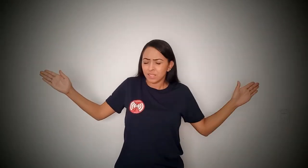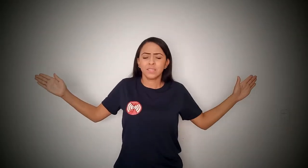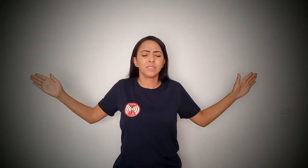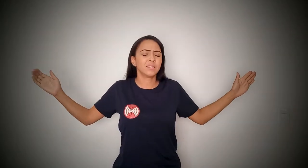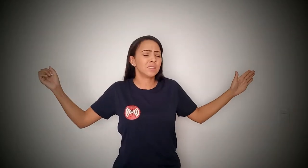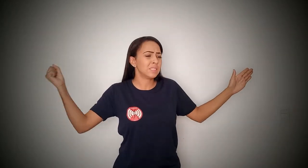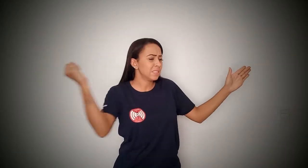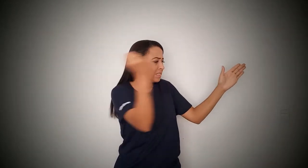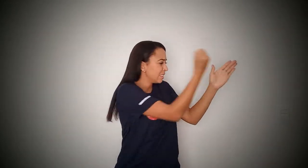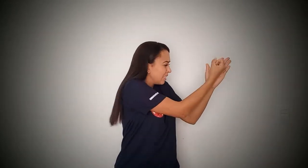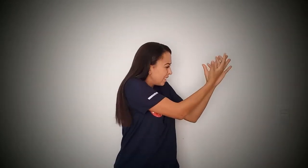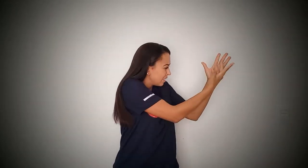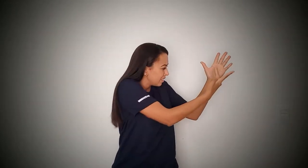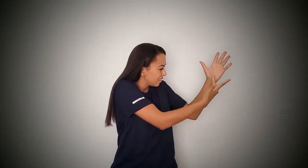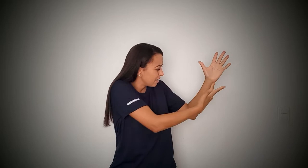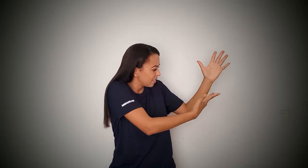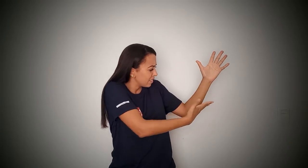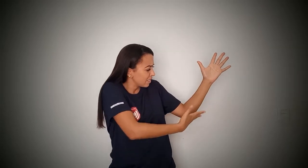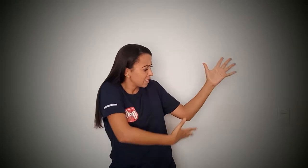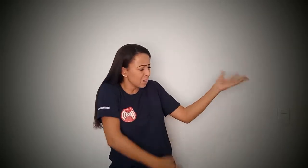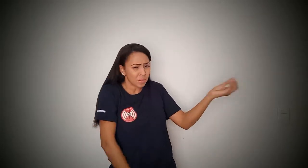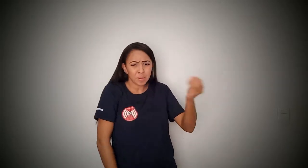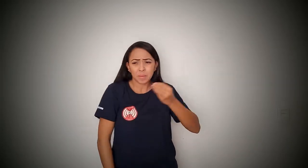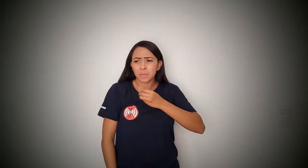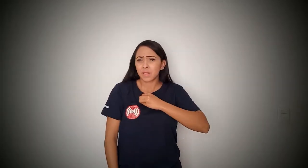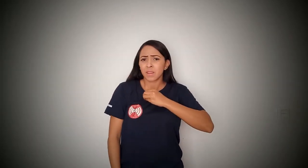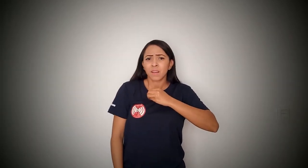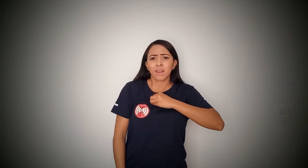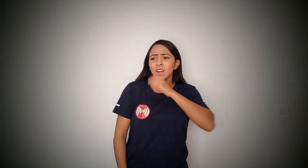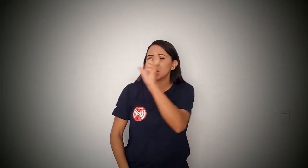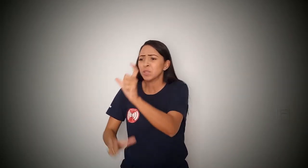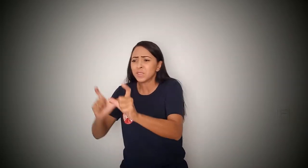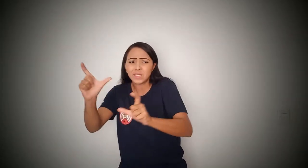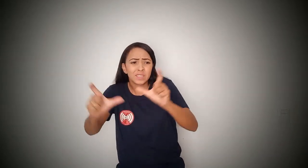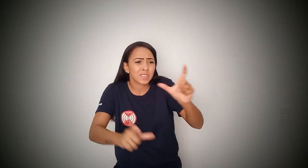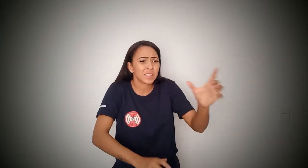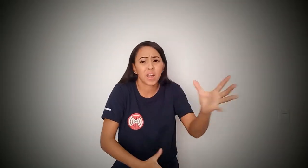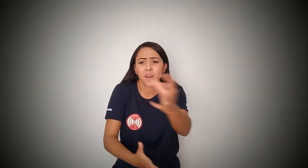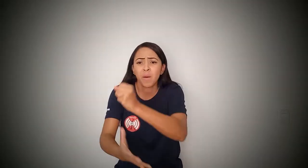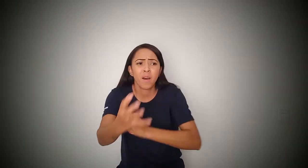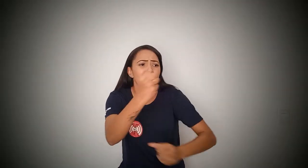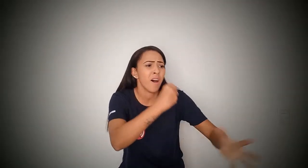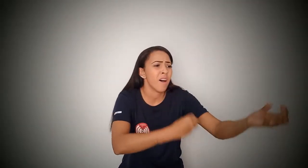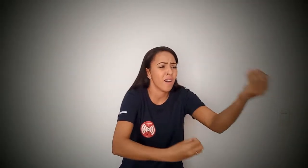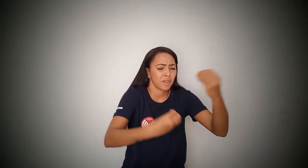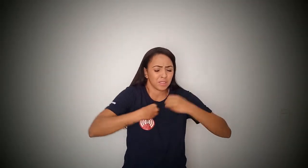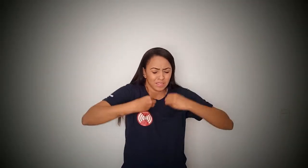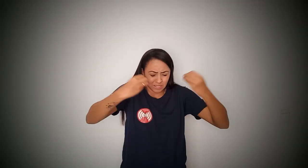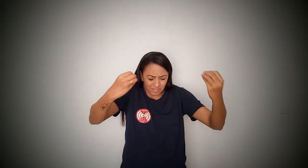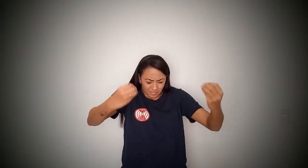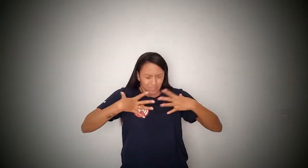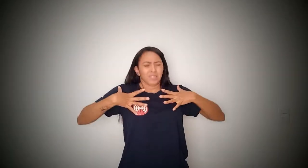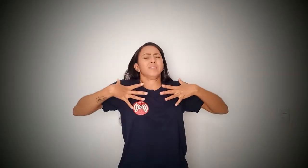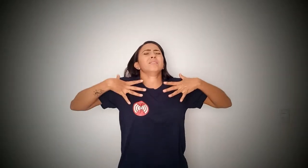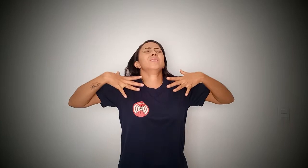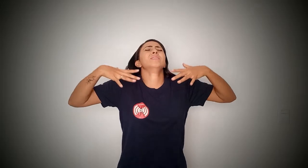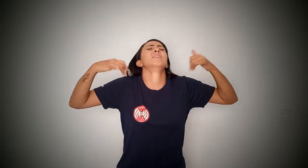derramou, o peso do pecado ele levou.